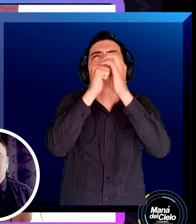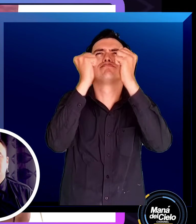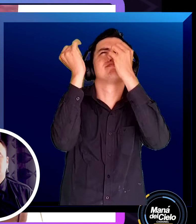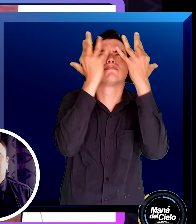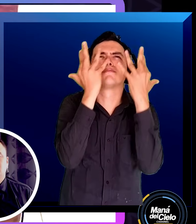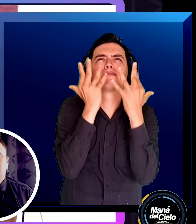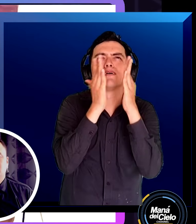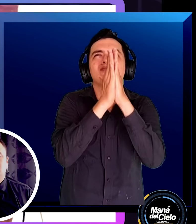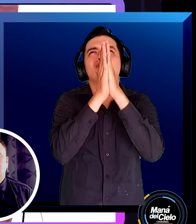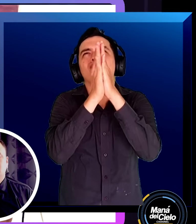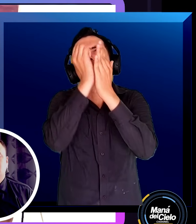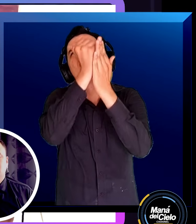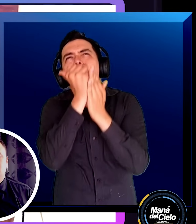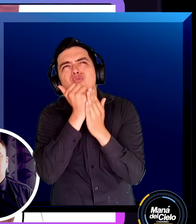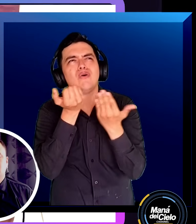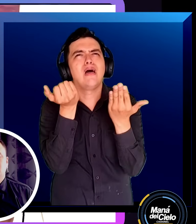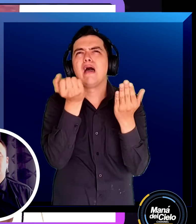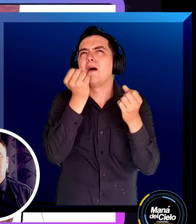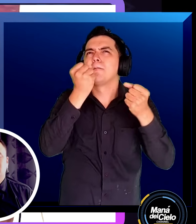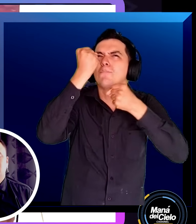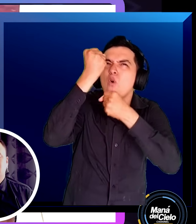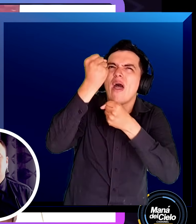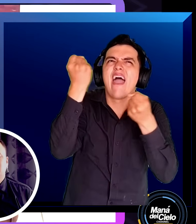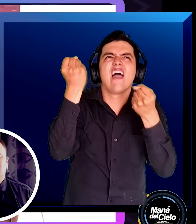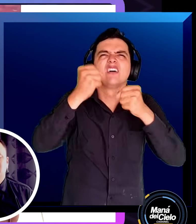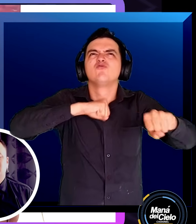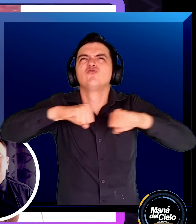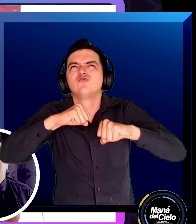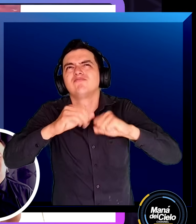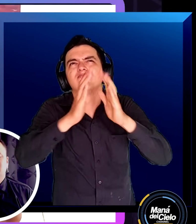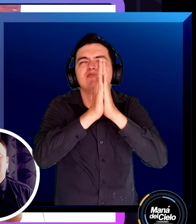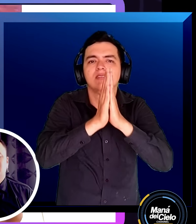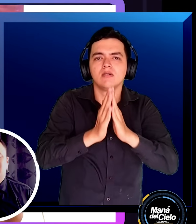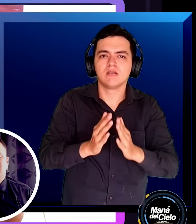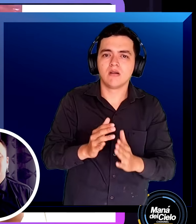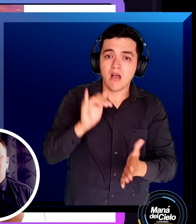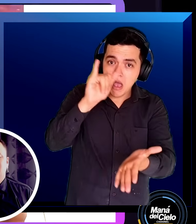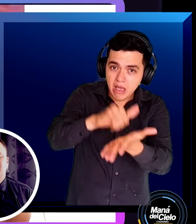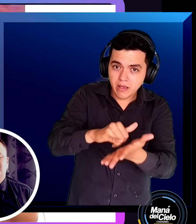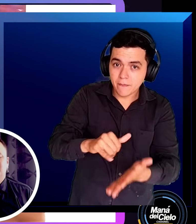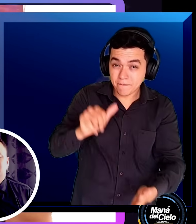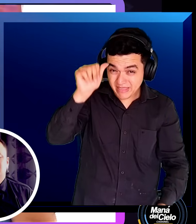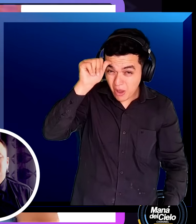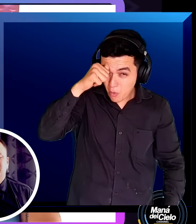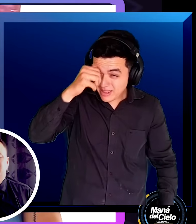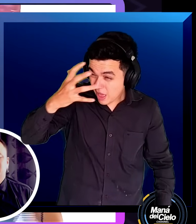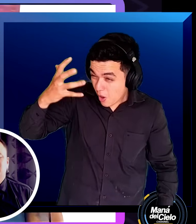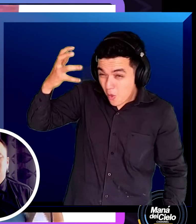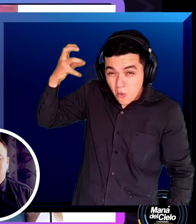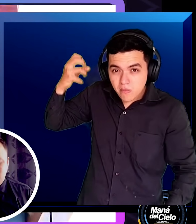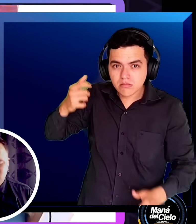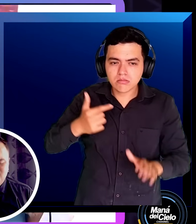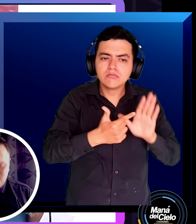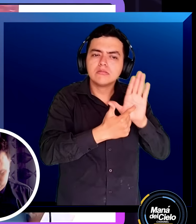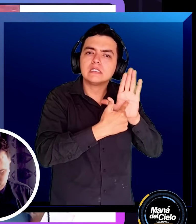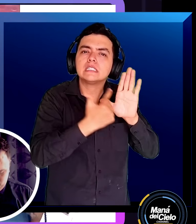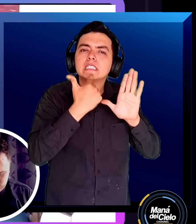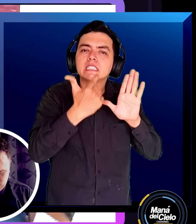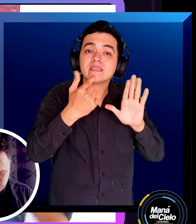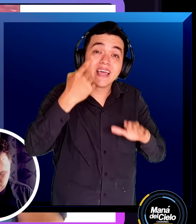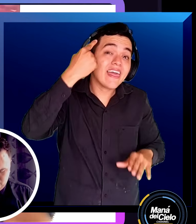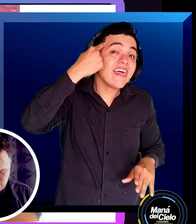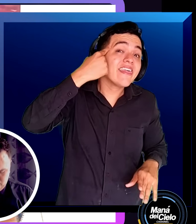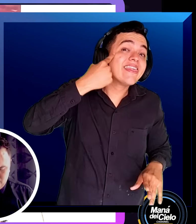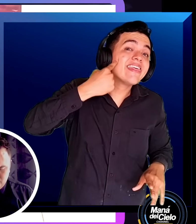estamos hospedados donde la hermana Carla. Y la primera noche estaban, yo no sé, celebrando el día del barrio, no sé qué, algo del barrio, no sé qué. Y